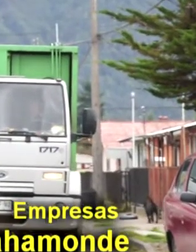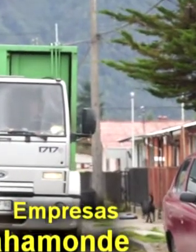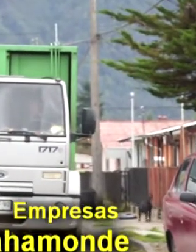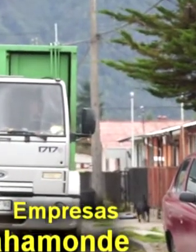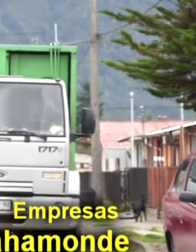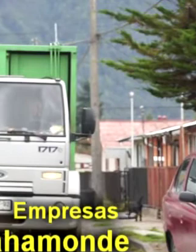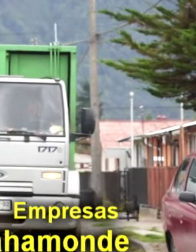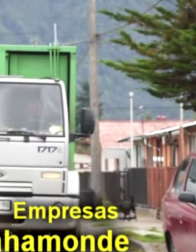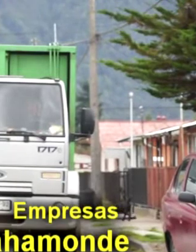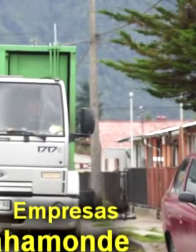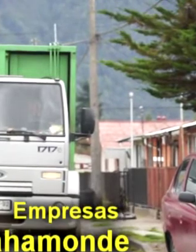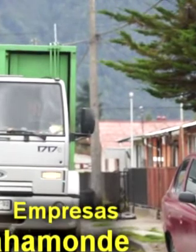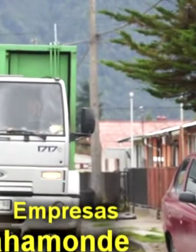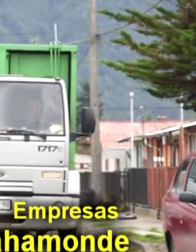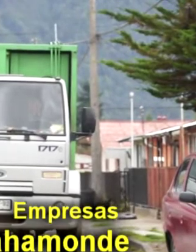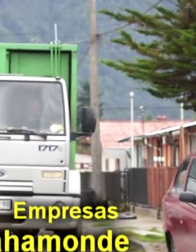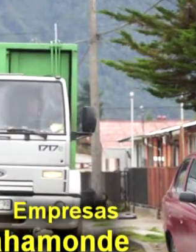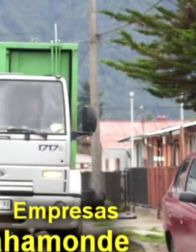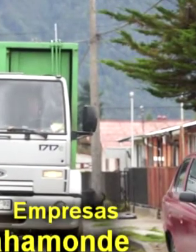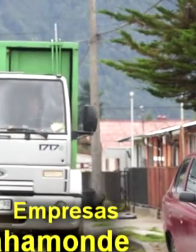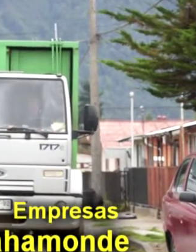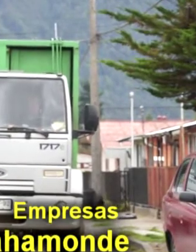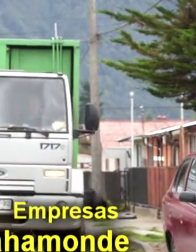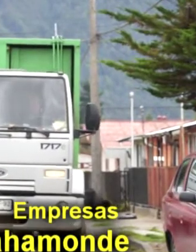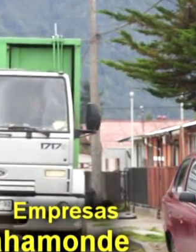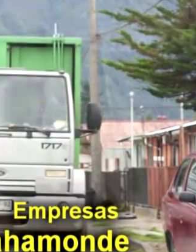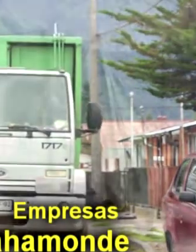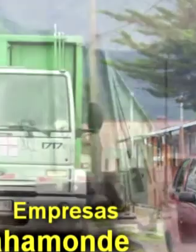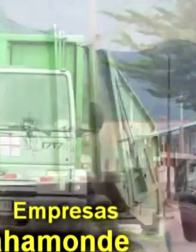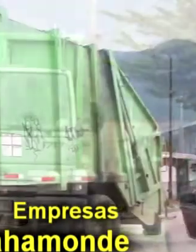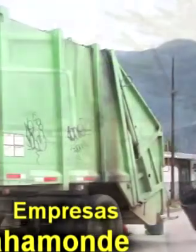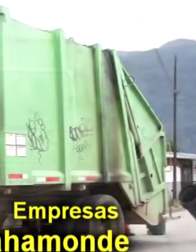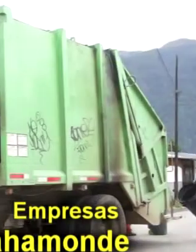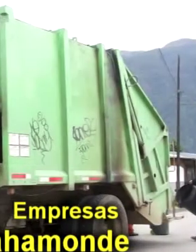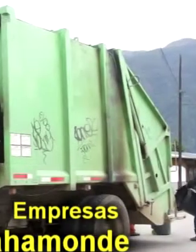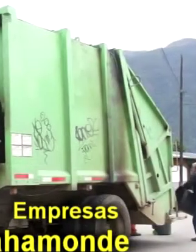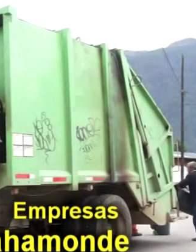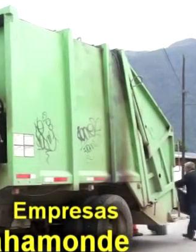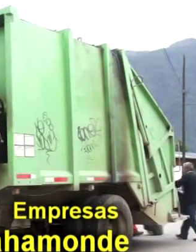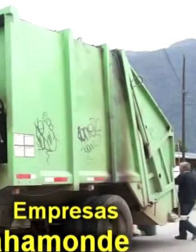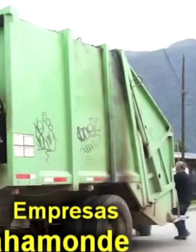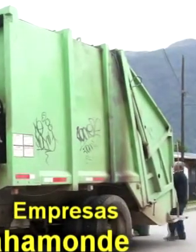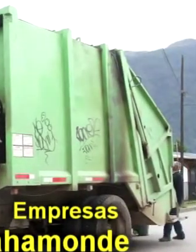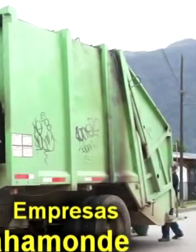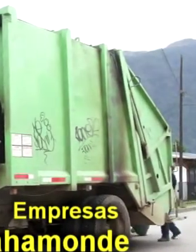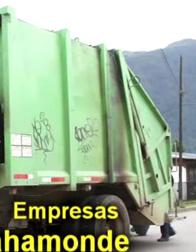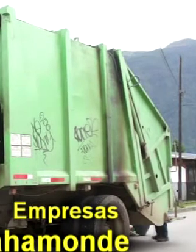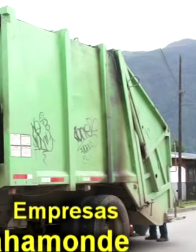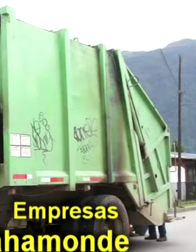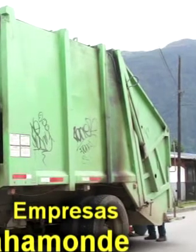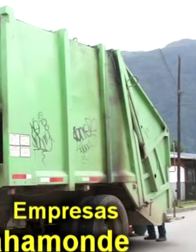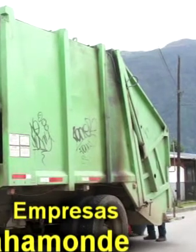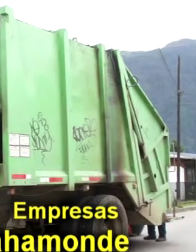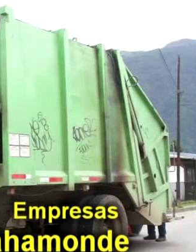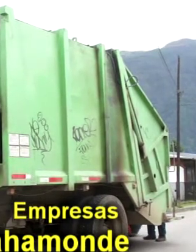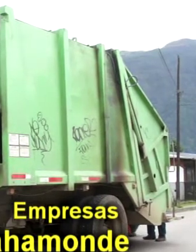A continuación, el recorrido del camión recolector de residuos domiciliarios,